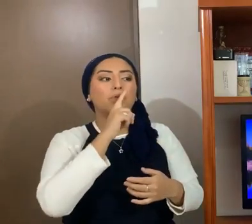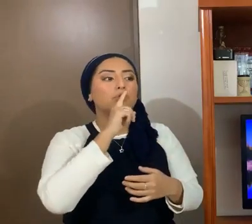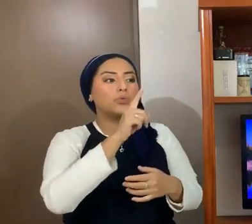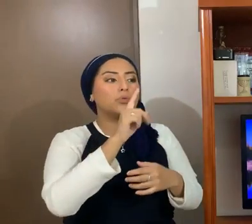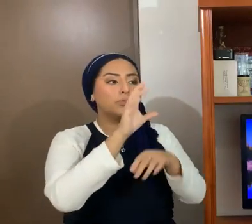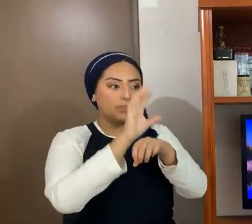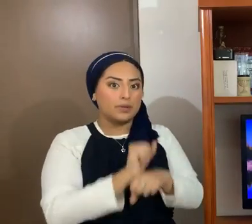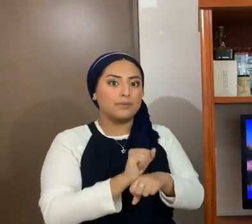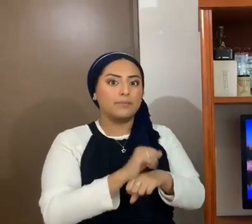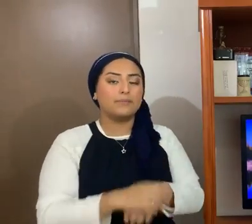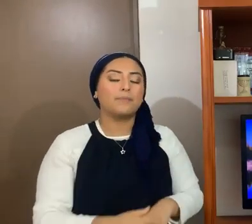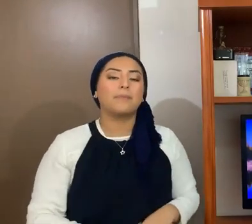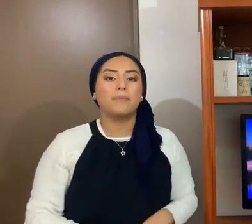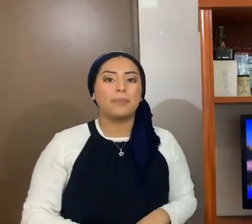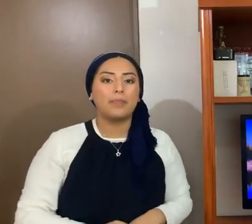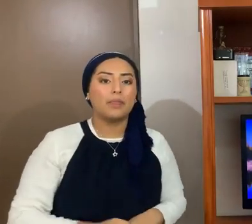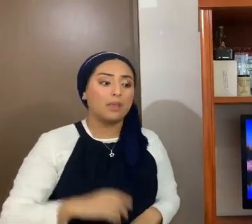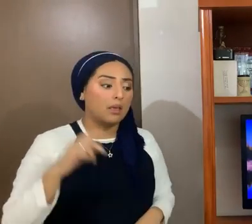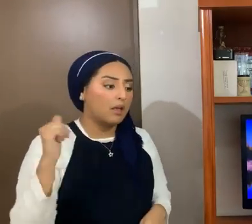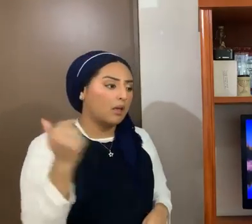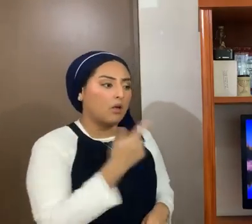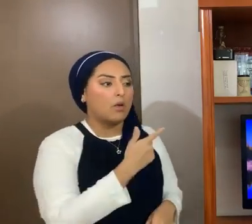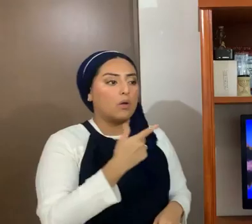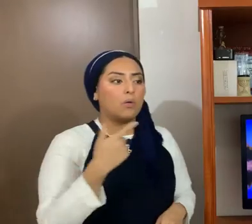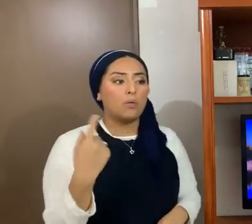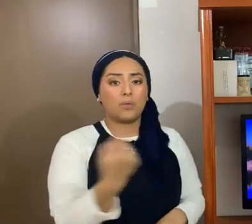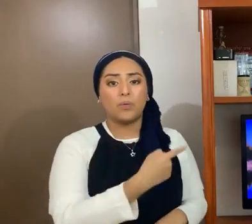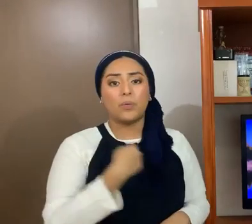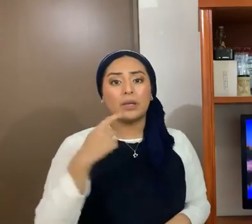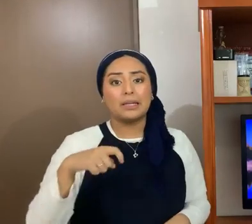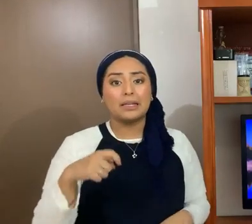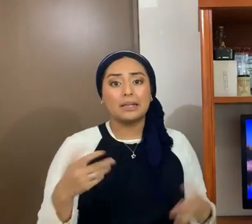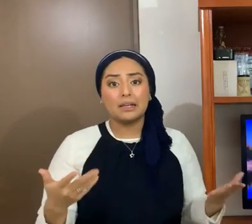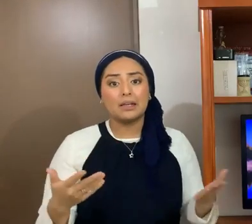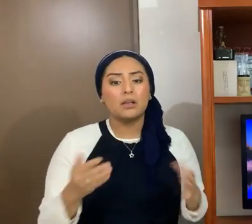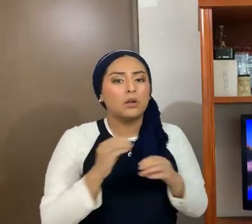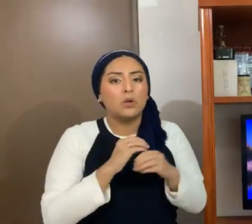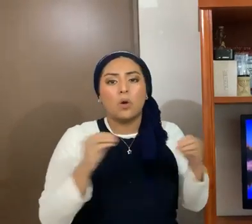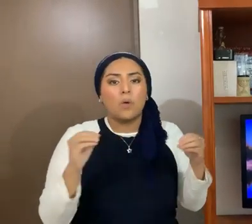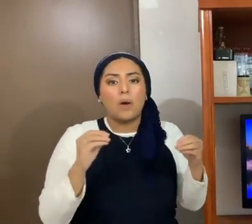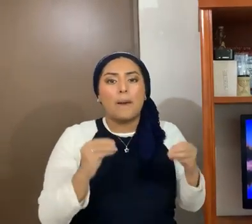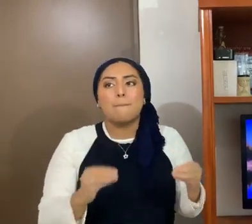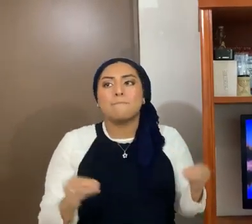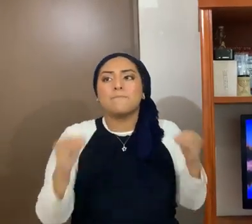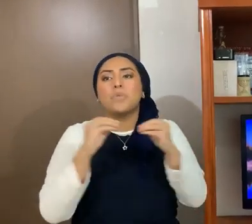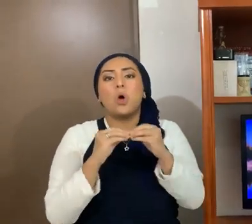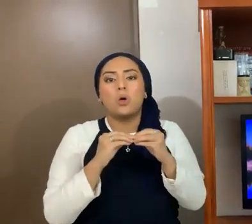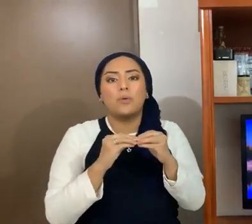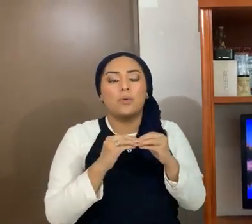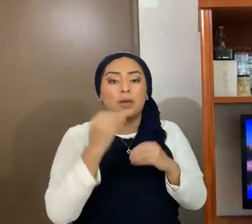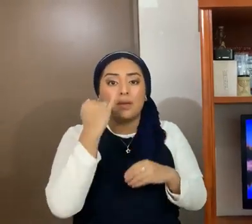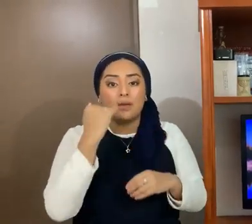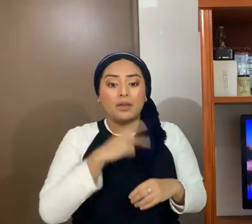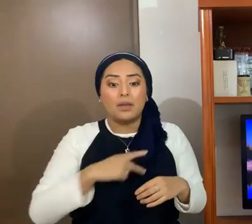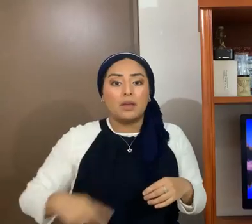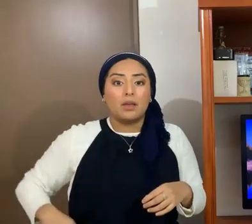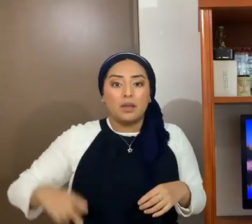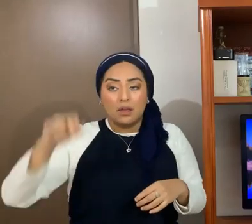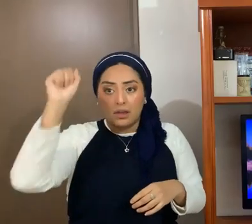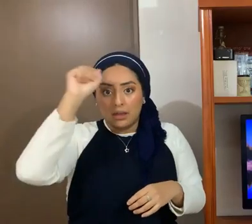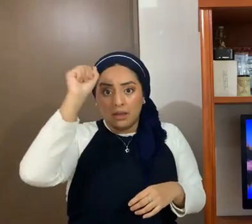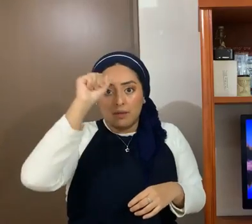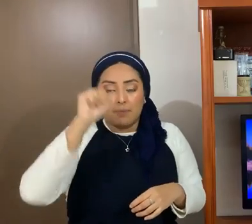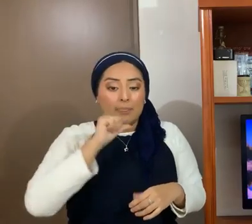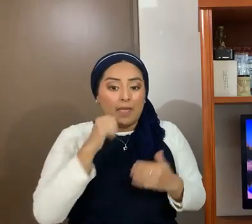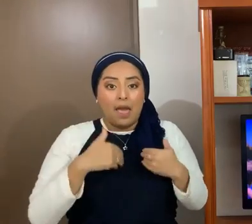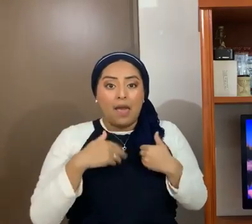realmente capaz. Y es que todos nos necesitamos, nadie es más que nadie. Si el rey Salomón no hubiera tenido